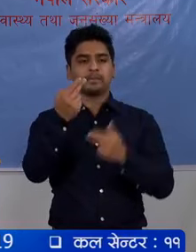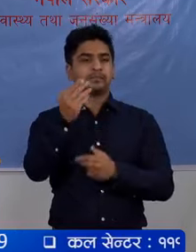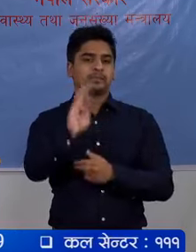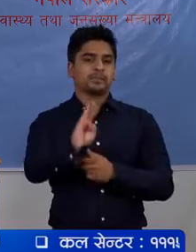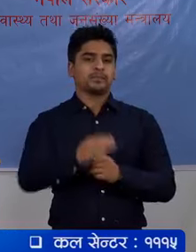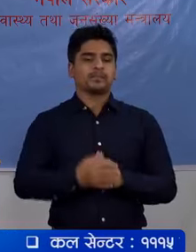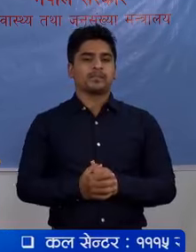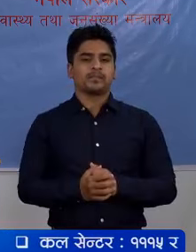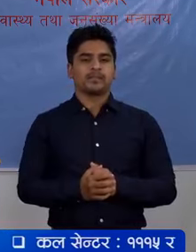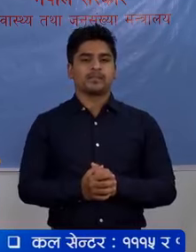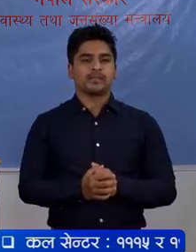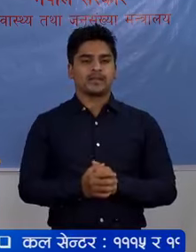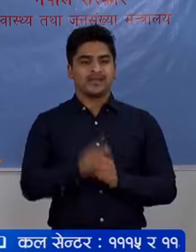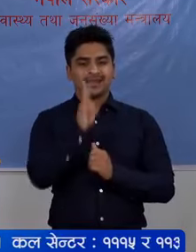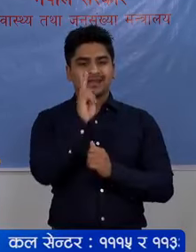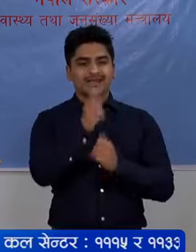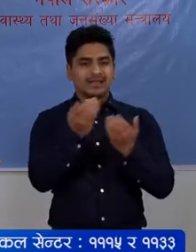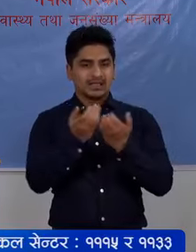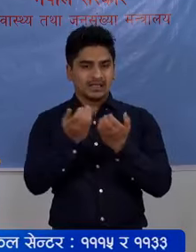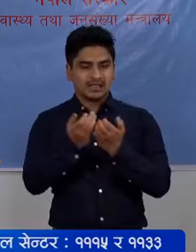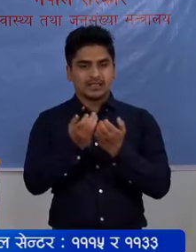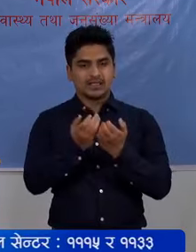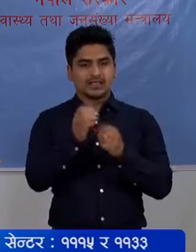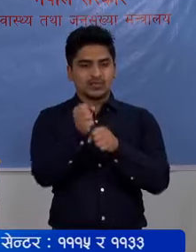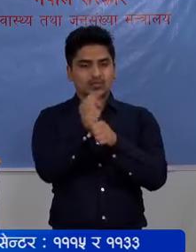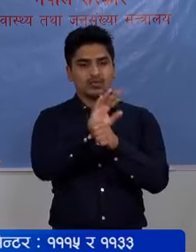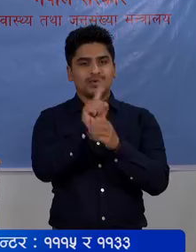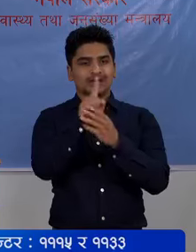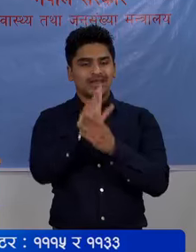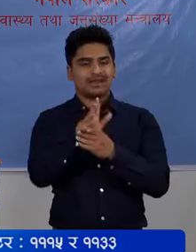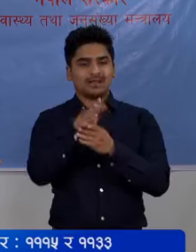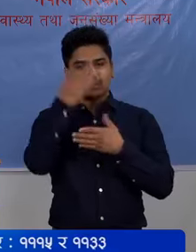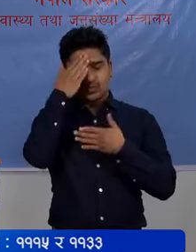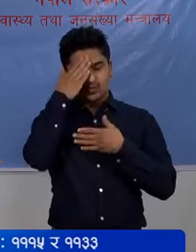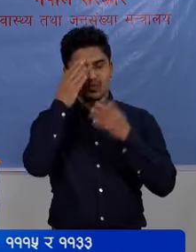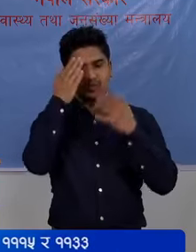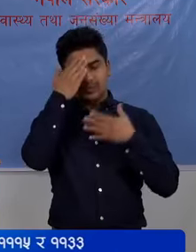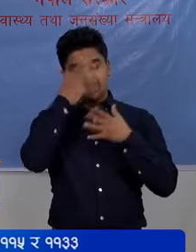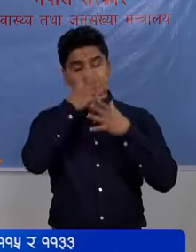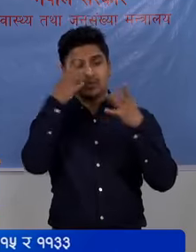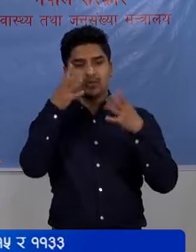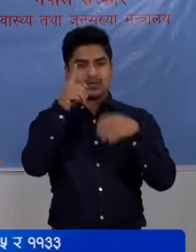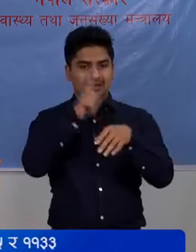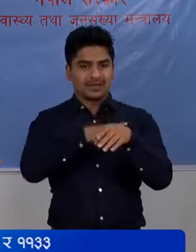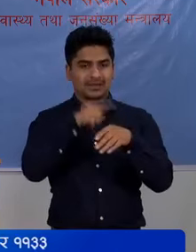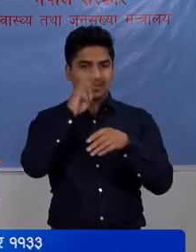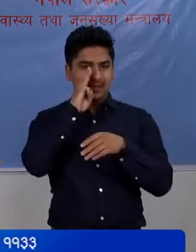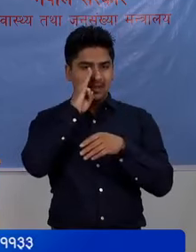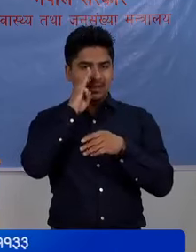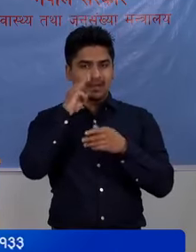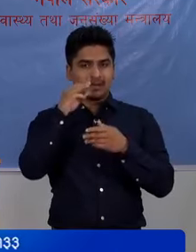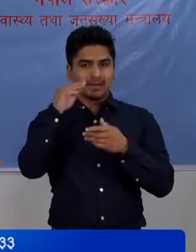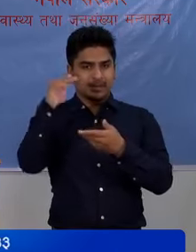छा तेसे गरी COVID-19 रोको महामारी को समयमा आयात बिंदुमा